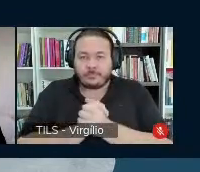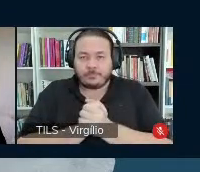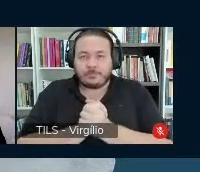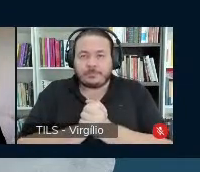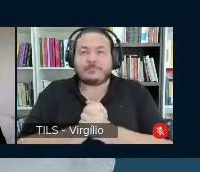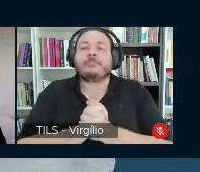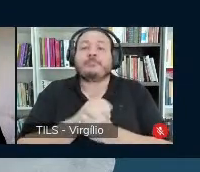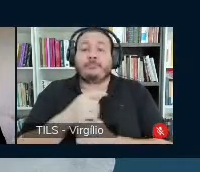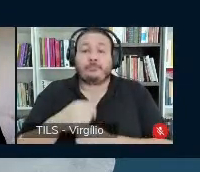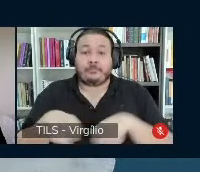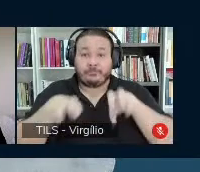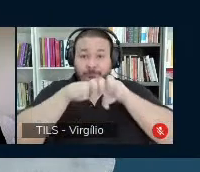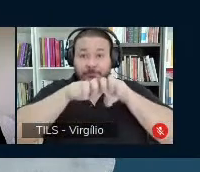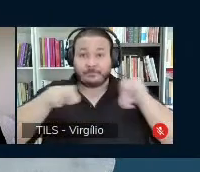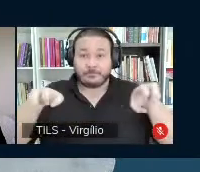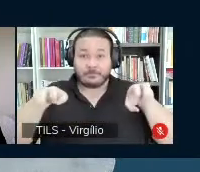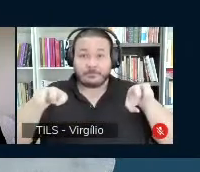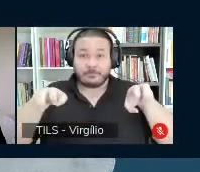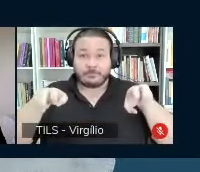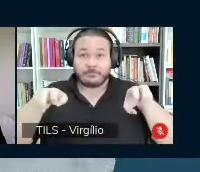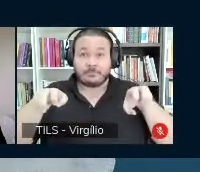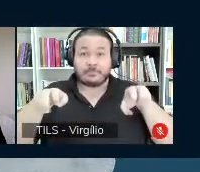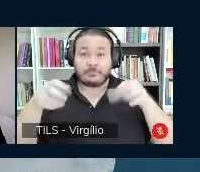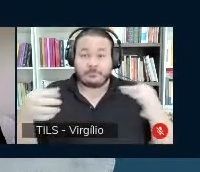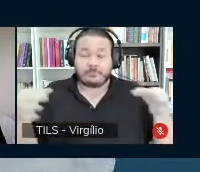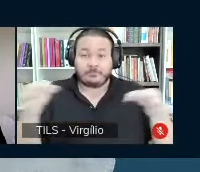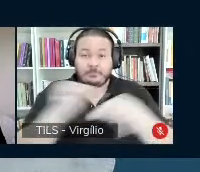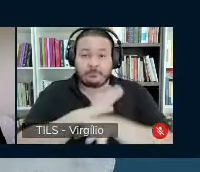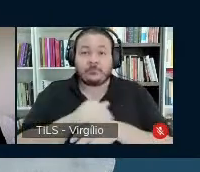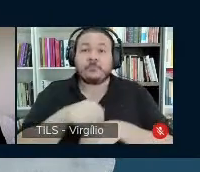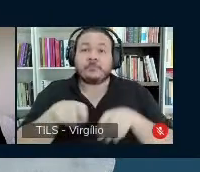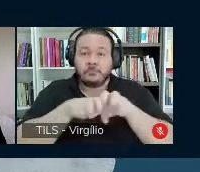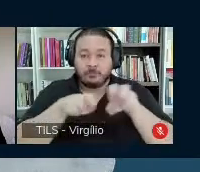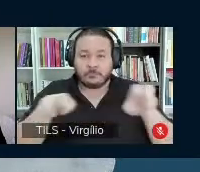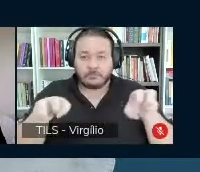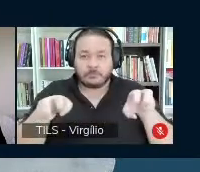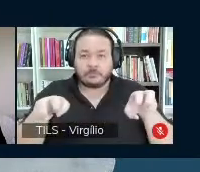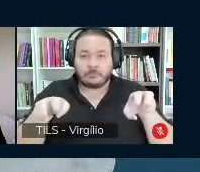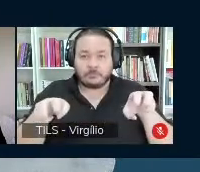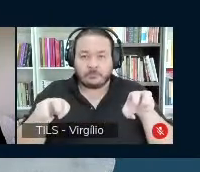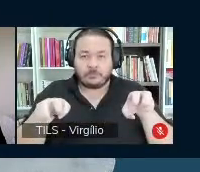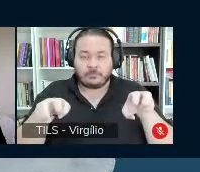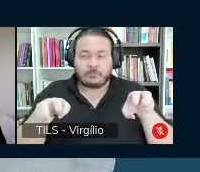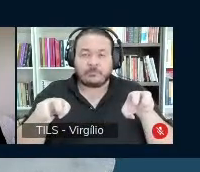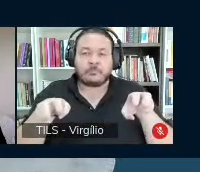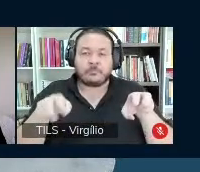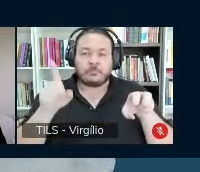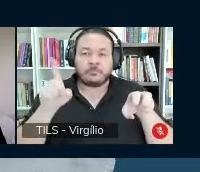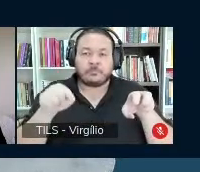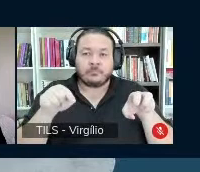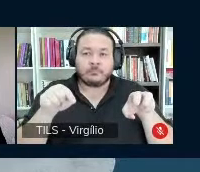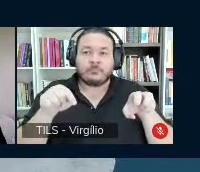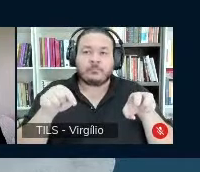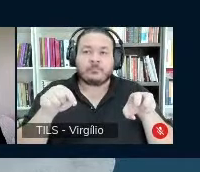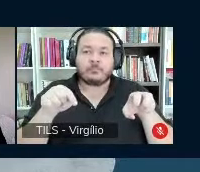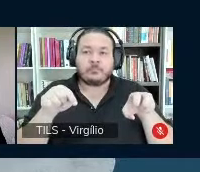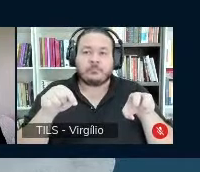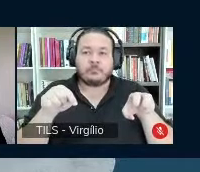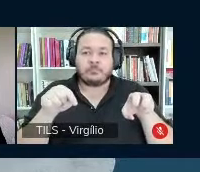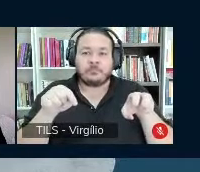A banca está composta, a banca examinadora está composta.